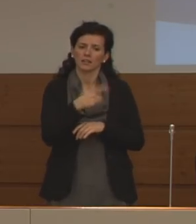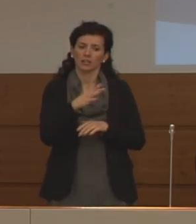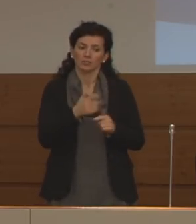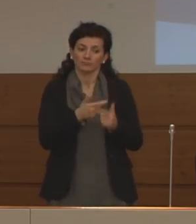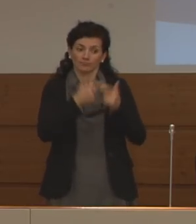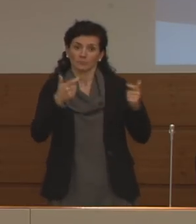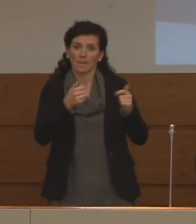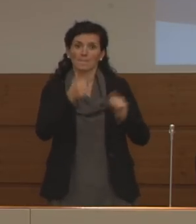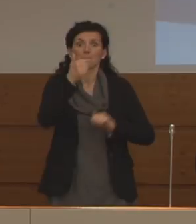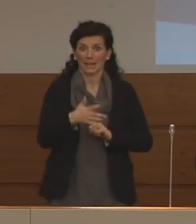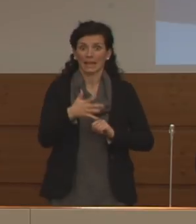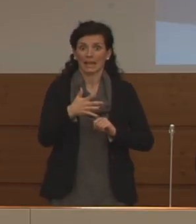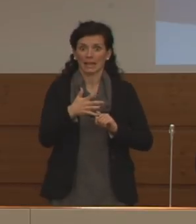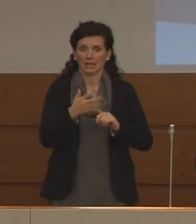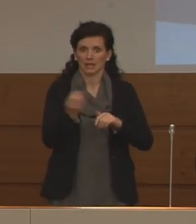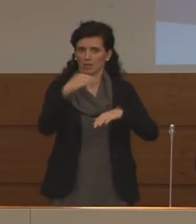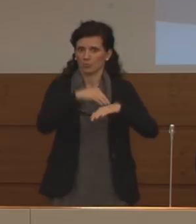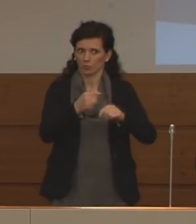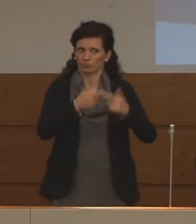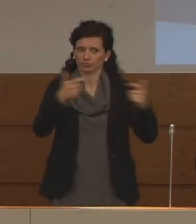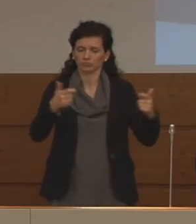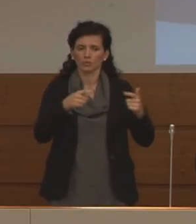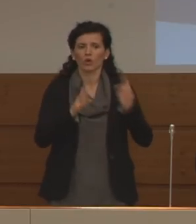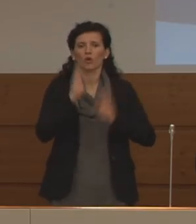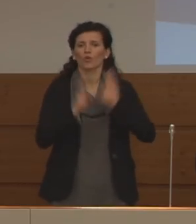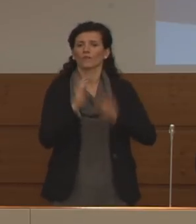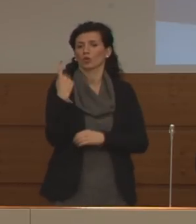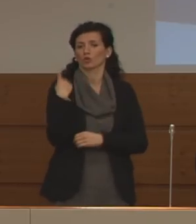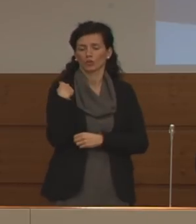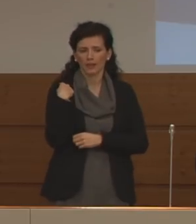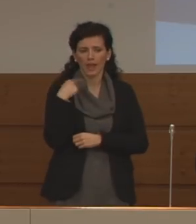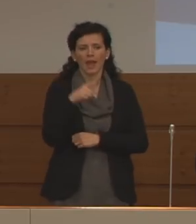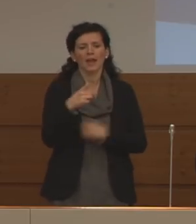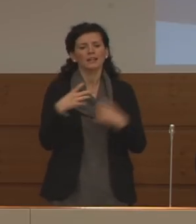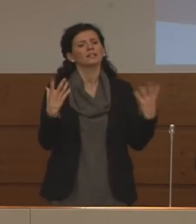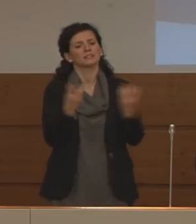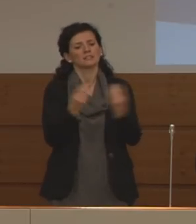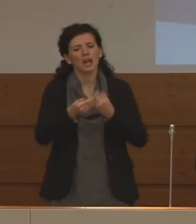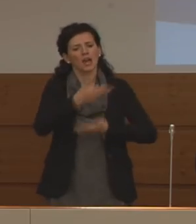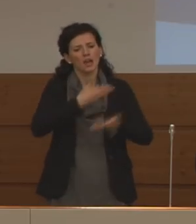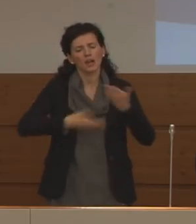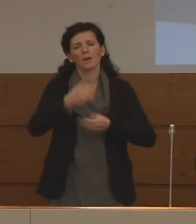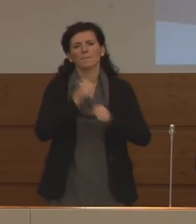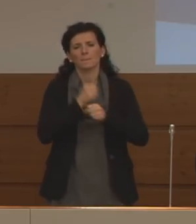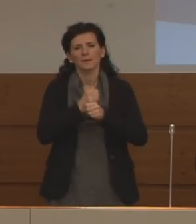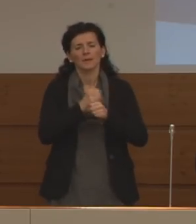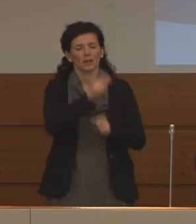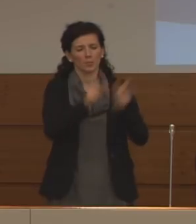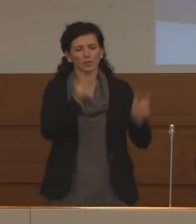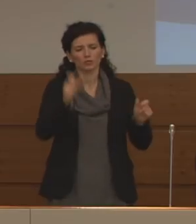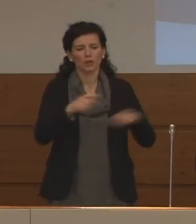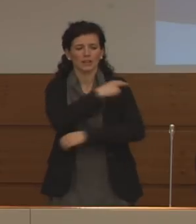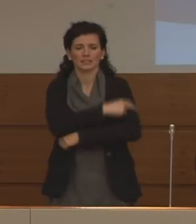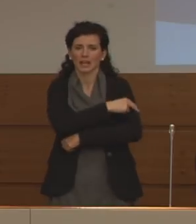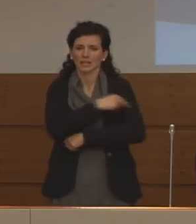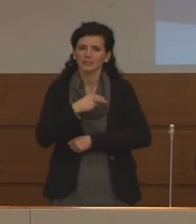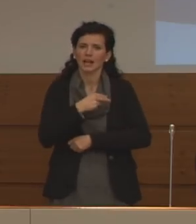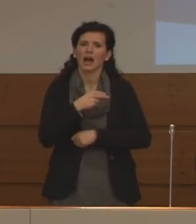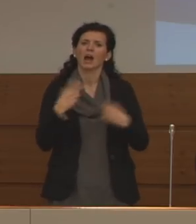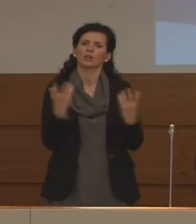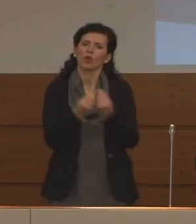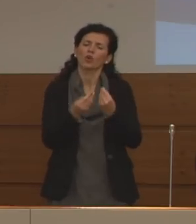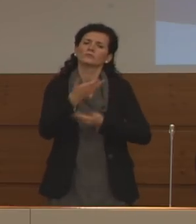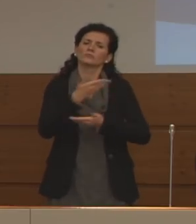rispetto a ieri e si vanno a sommare al personale sanitario al personale delle forze